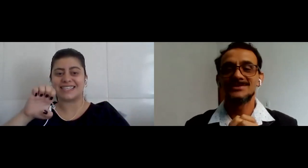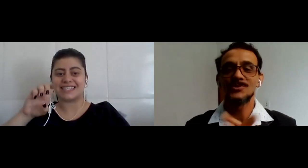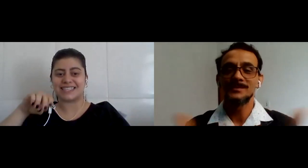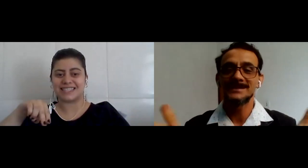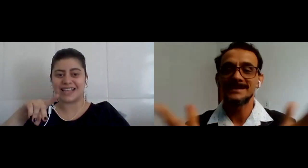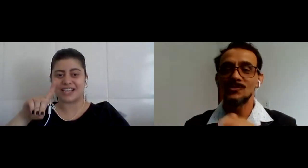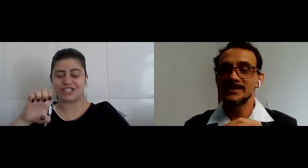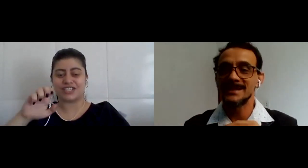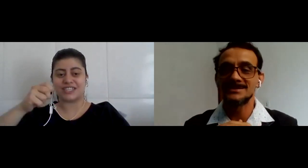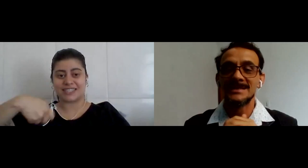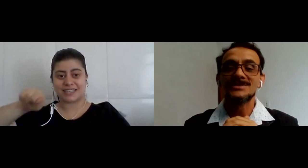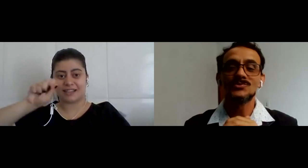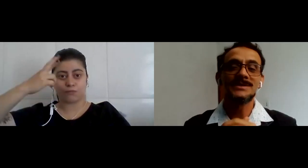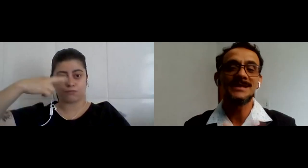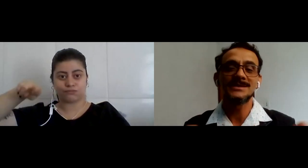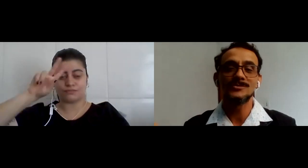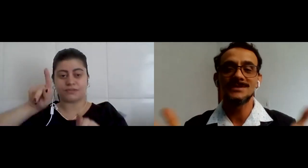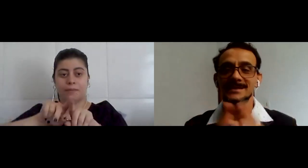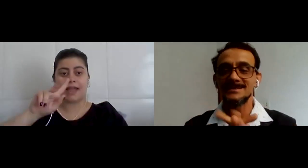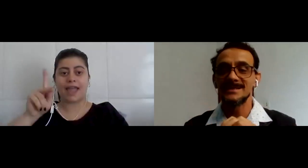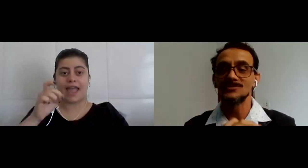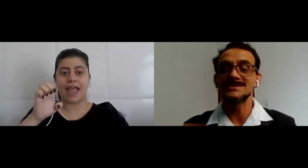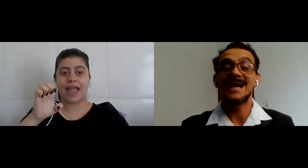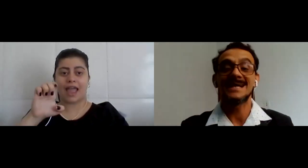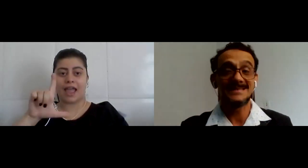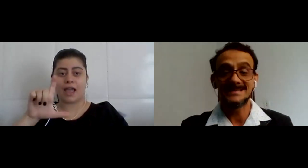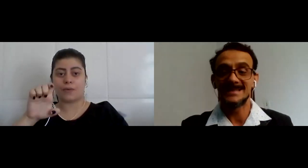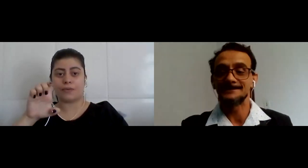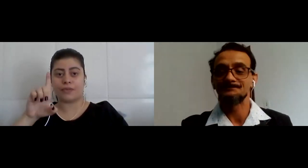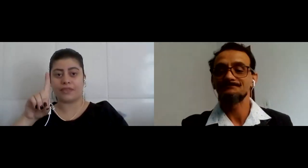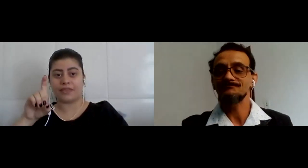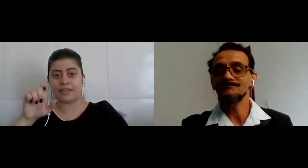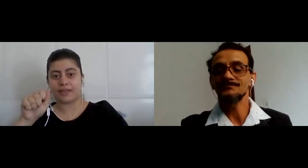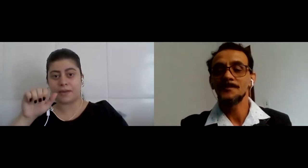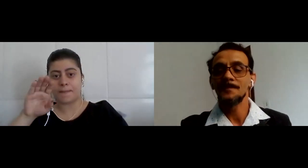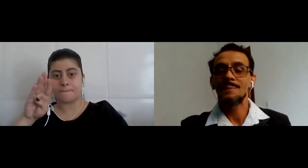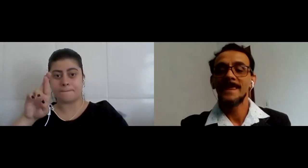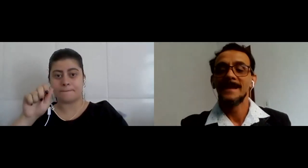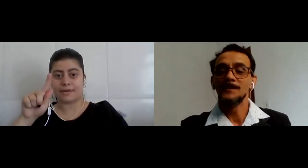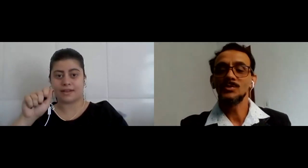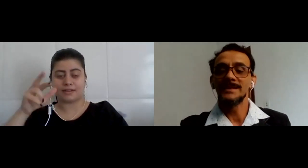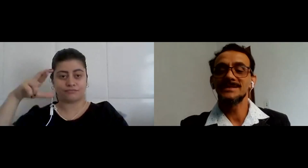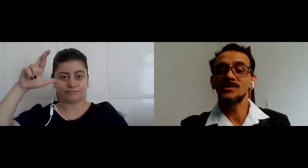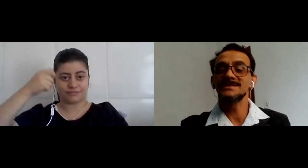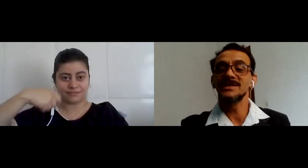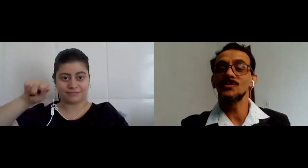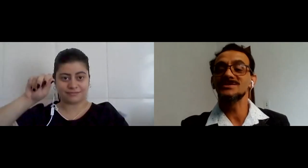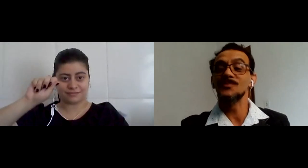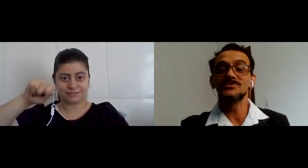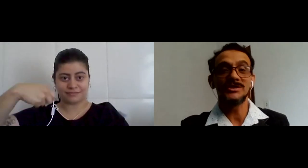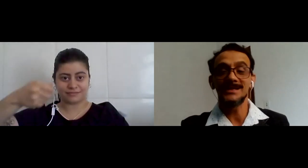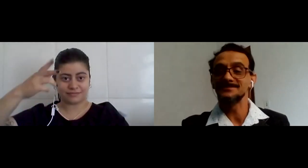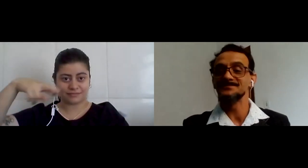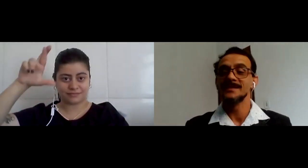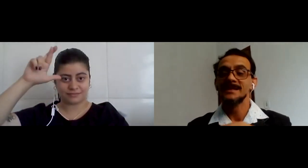A gente cumprimenta aí a comunidade surda e a todos aqueles que nos assistem. Muito bem, senhoras e senhores,